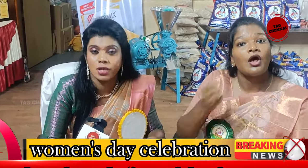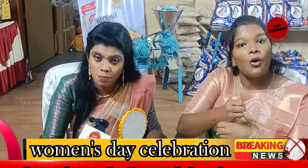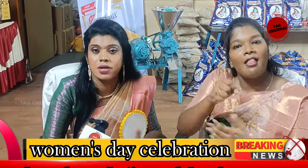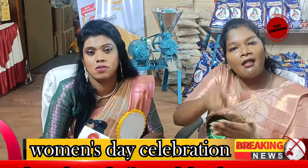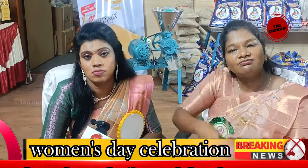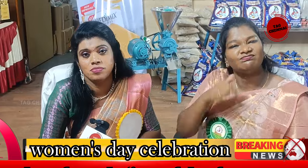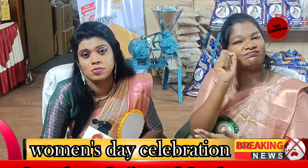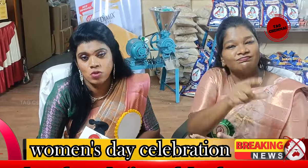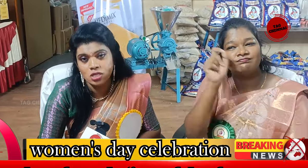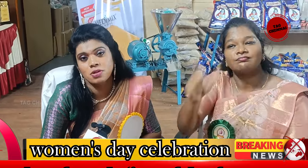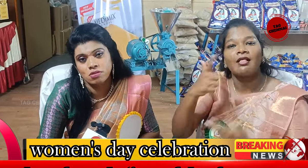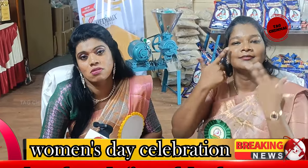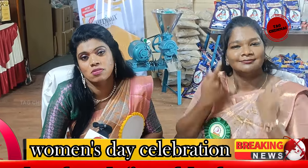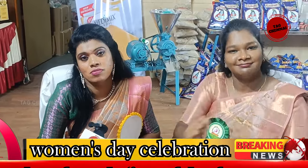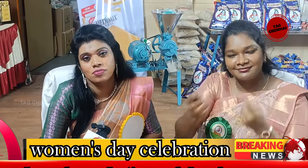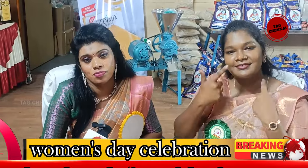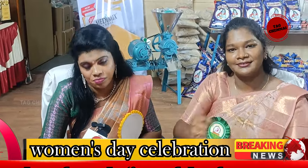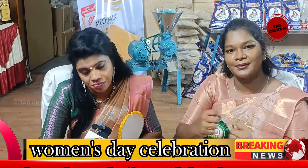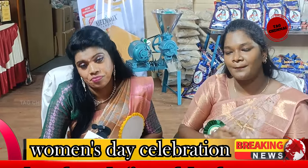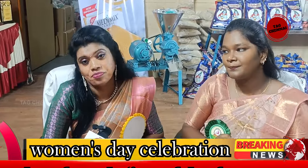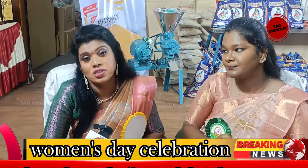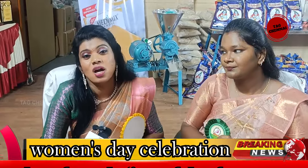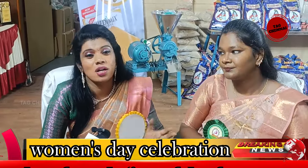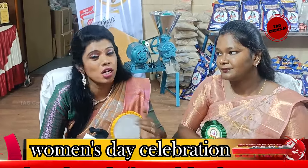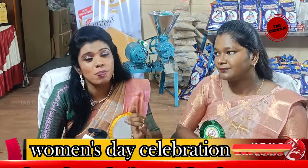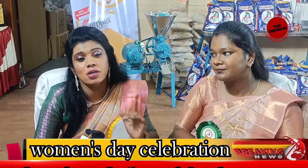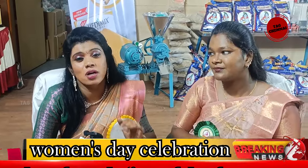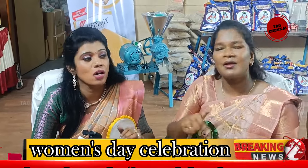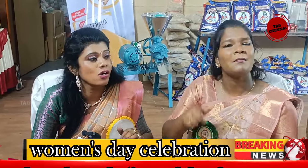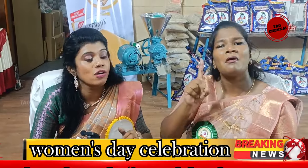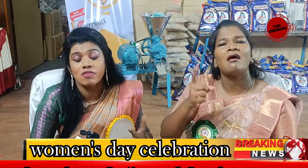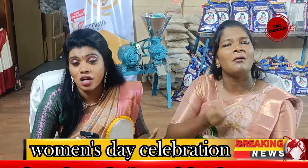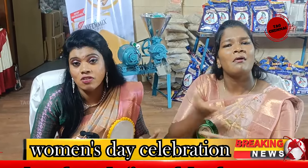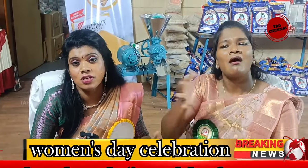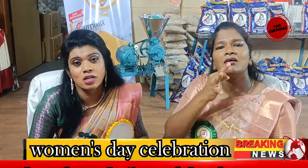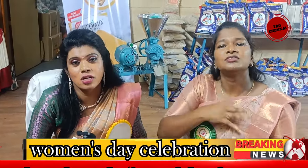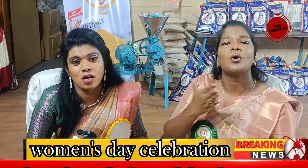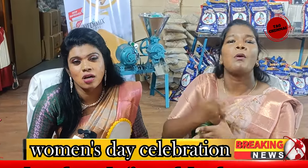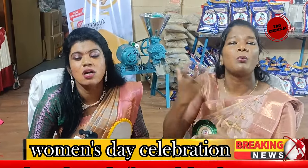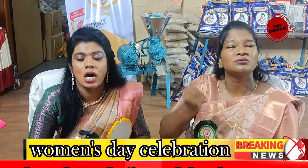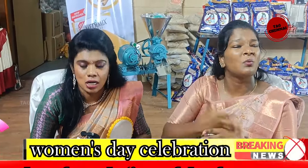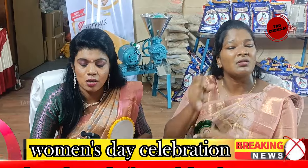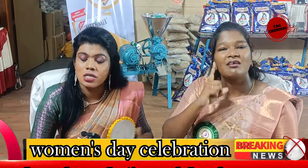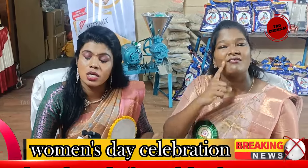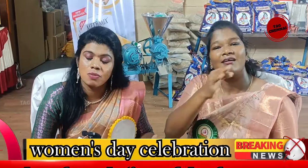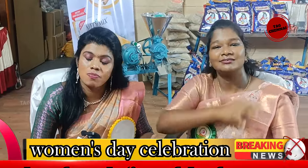ட்ரை பண்ணுறேன் முயற்சி பண்ணுவோம். ஆனால் நிறைய பேர் கேட்குறாங்க வேலை வந்து கேட்டுட்டு இருக்காங்க. அதான்